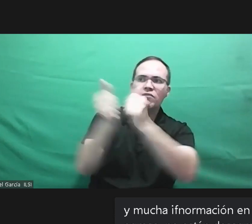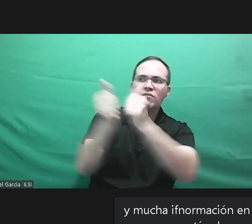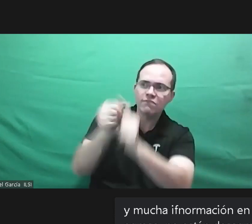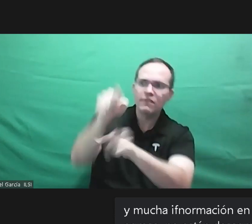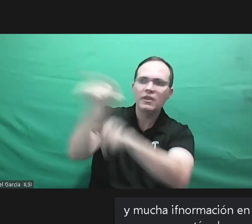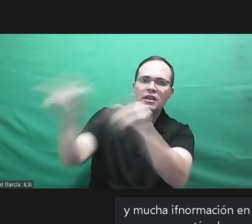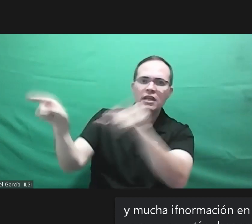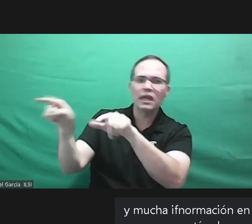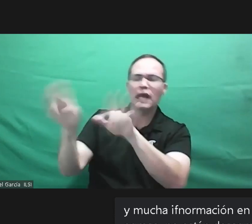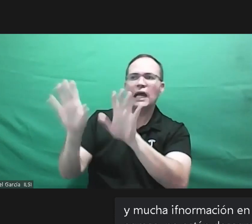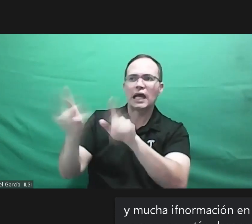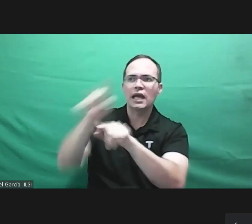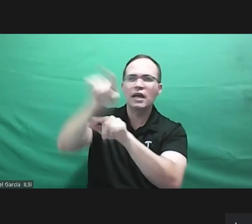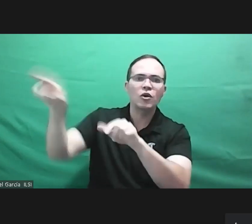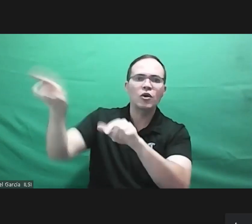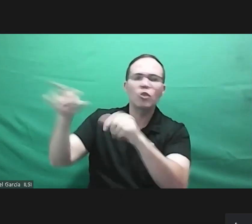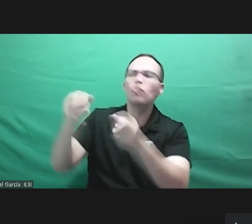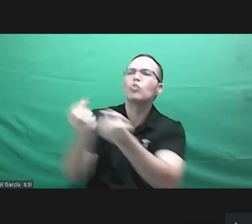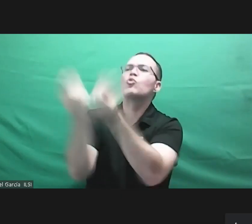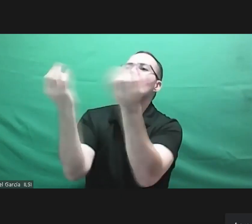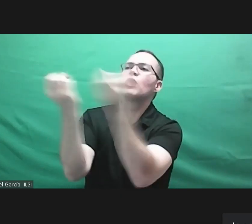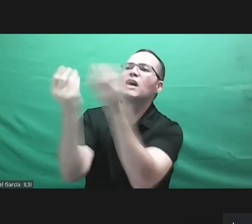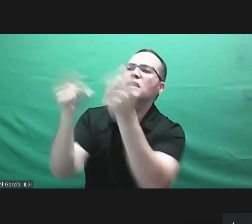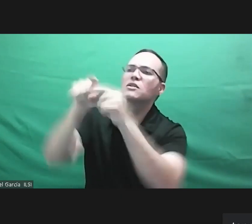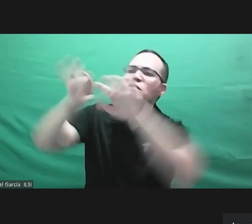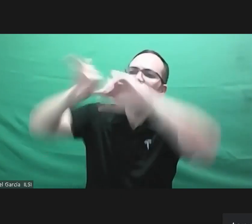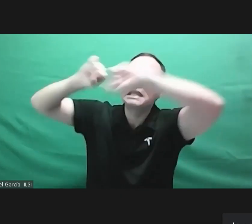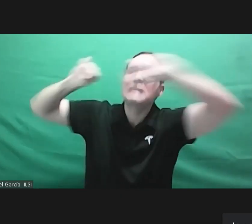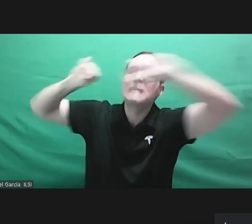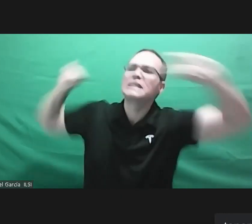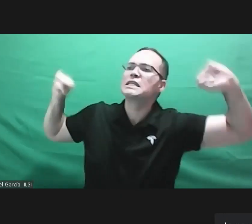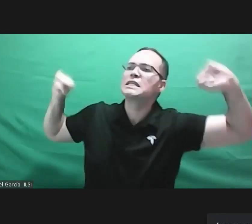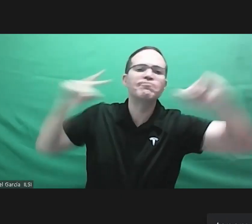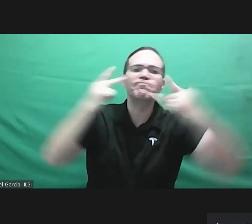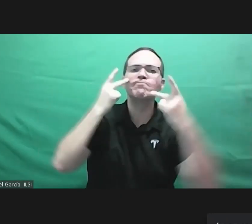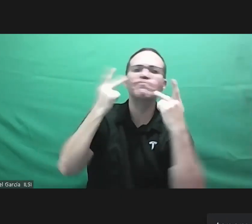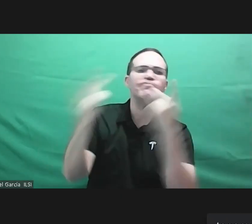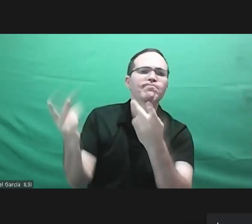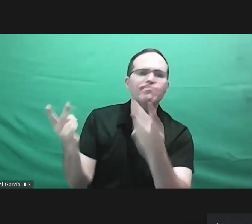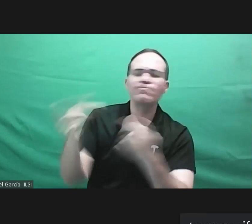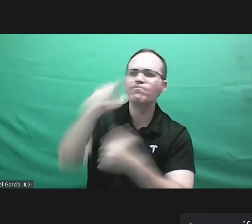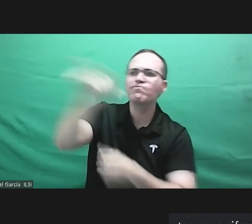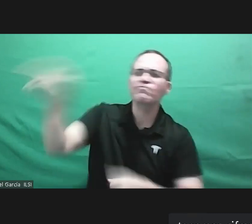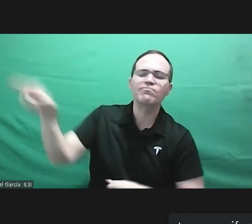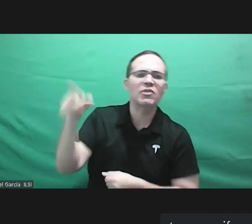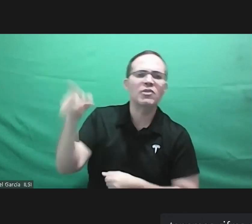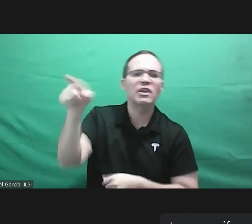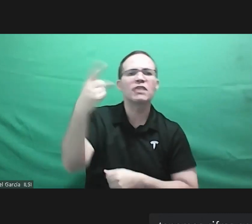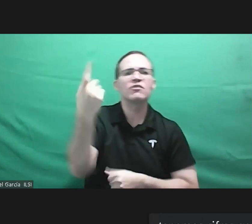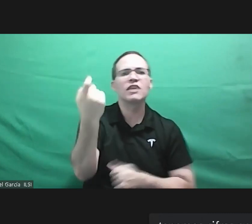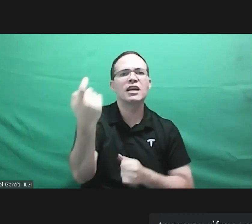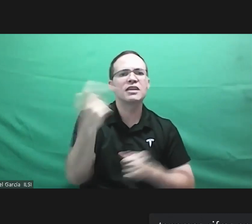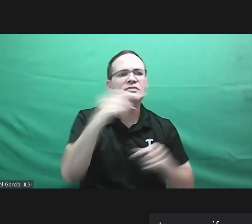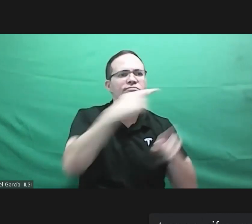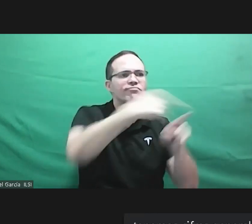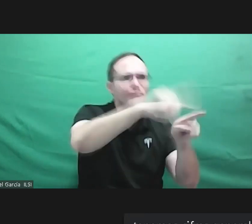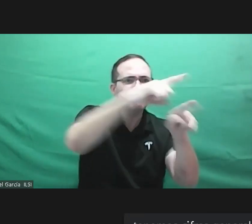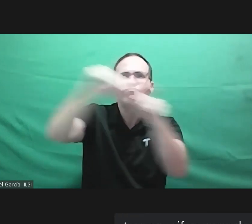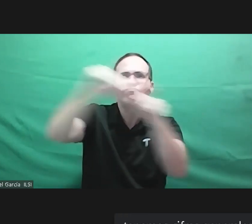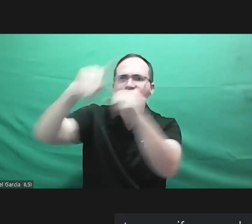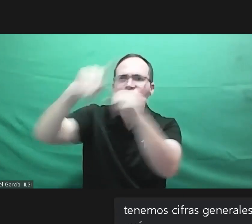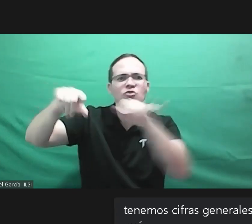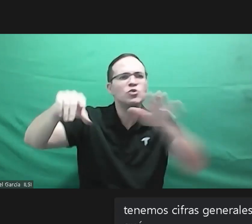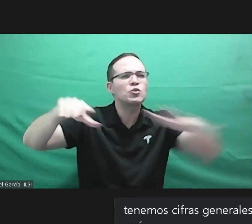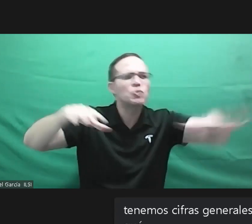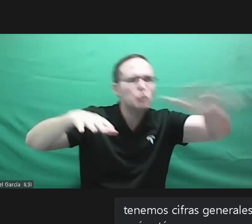ver específicamente qué está pasando con este grupo. Y todas estas cuestiones, digamos, se